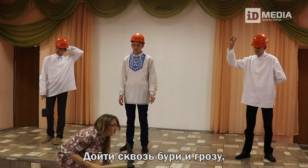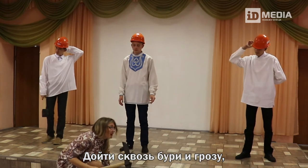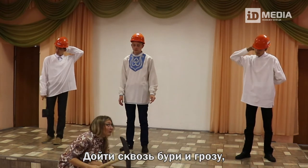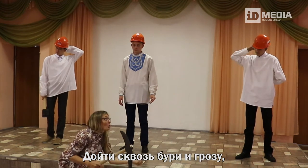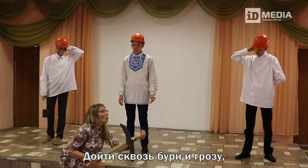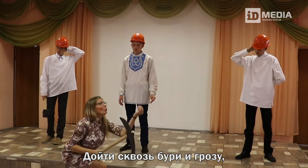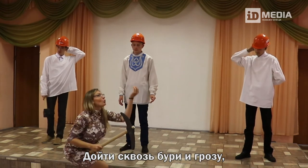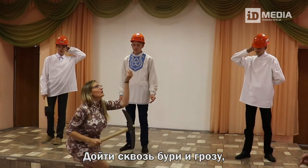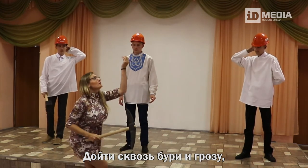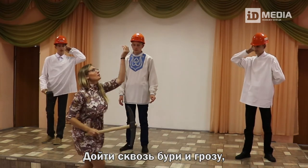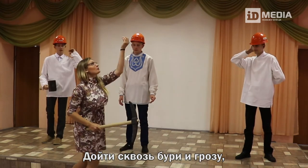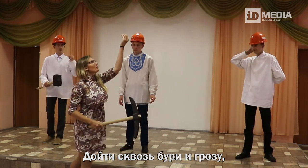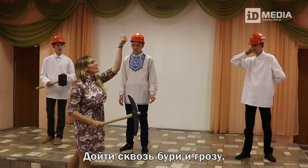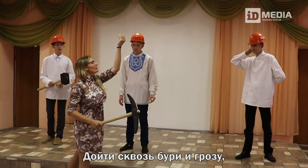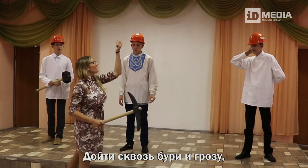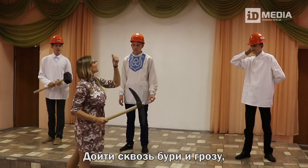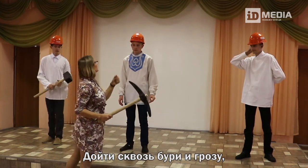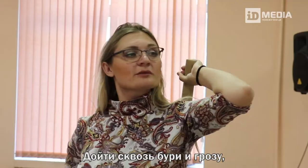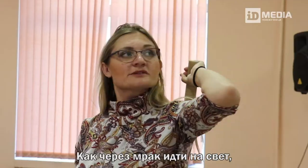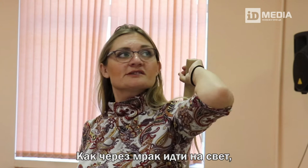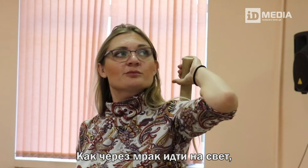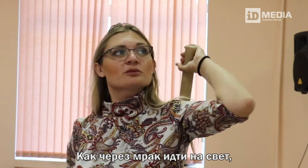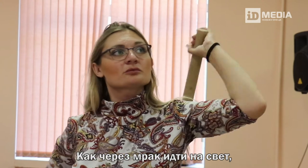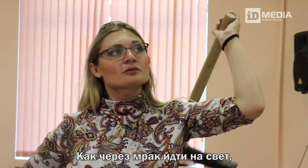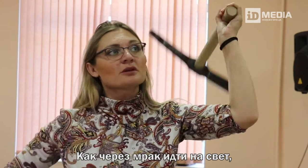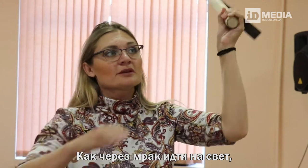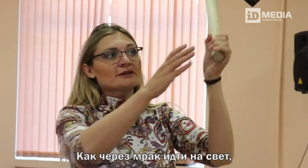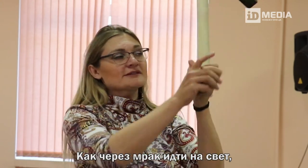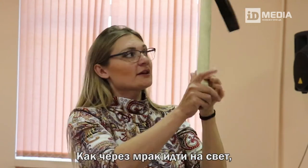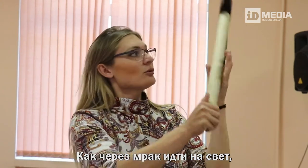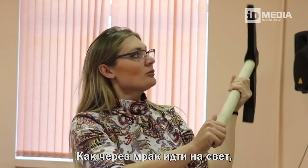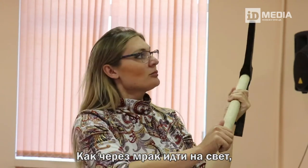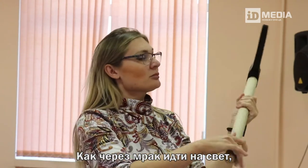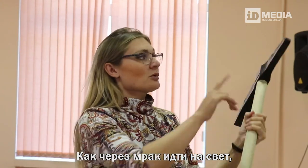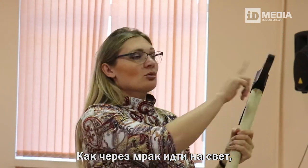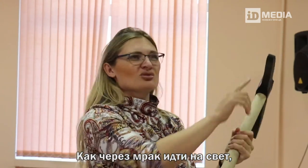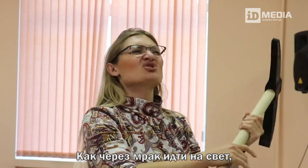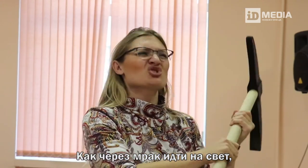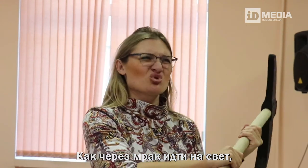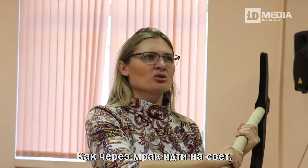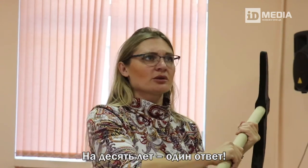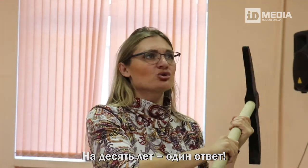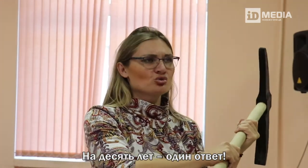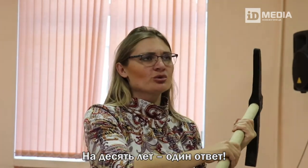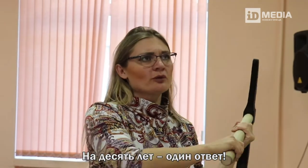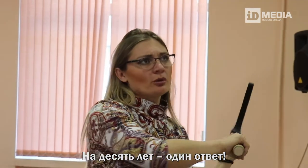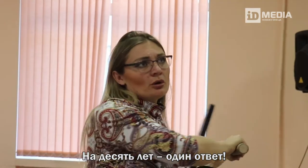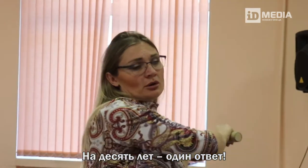сквозь бурь и грозу, как через мрак идти на свет на